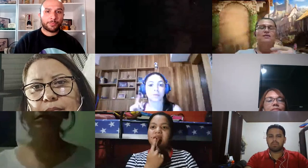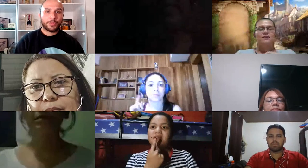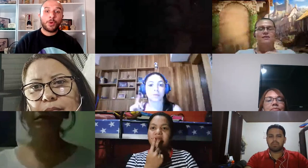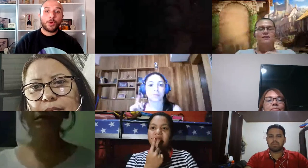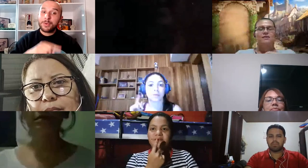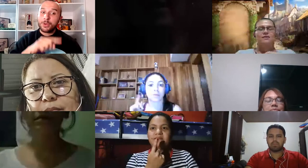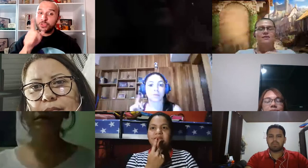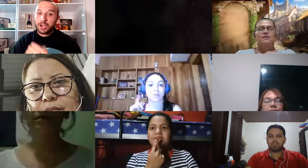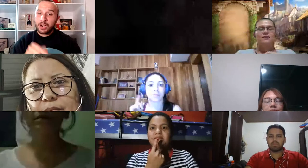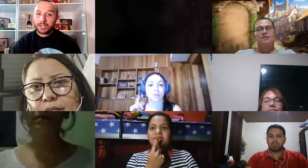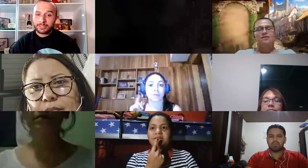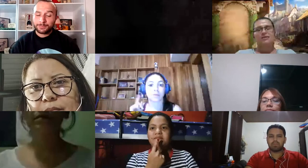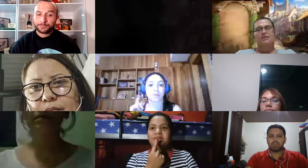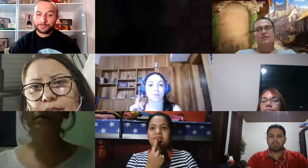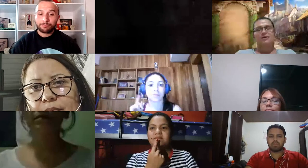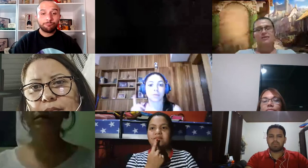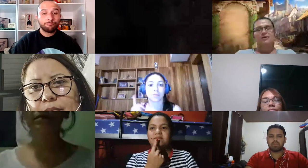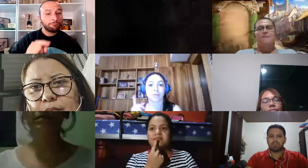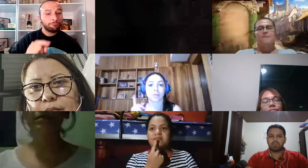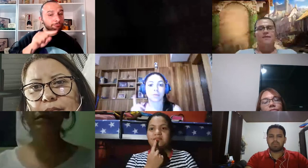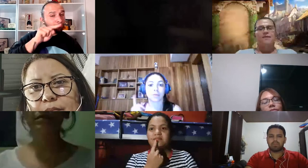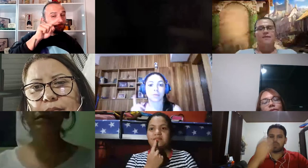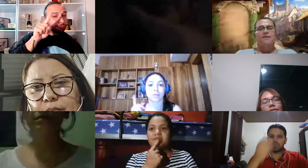Y voy a preguntar.